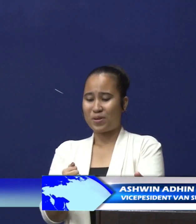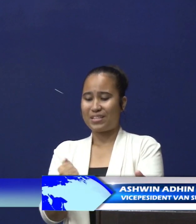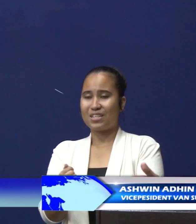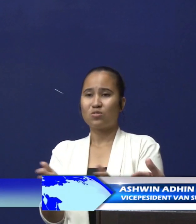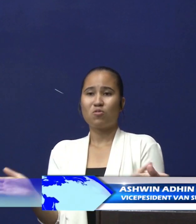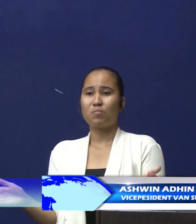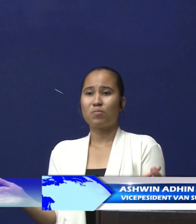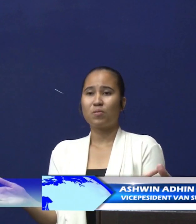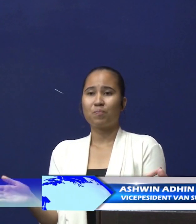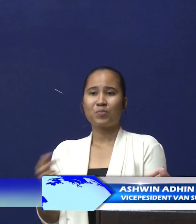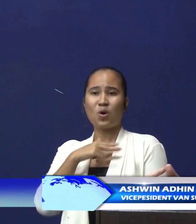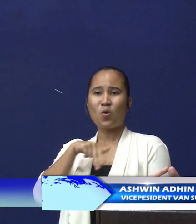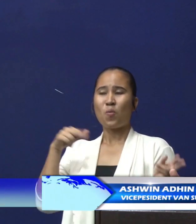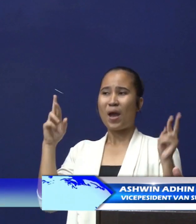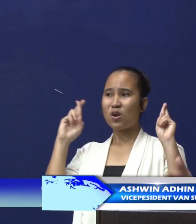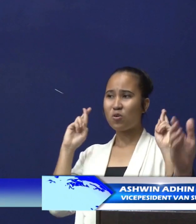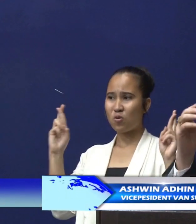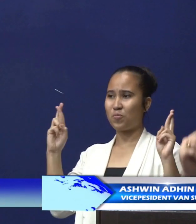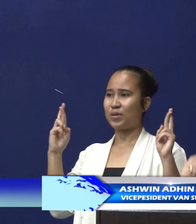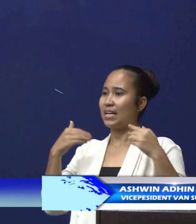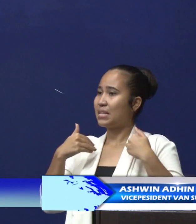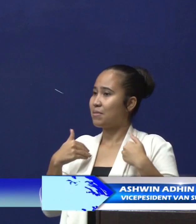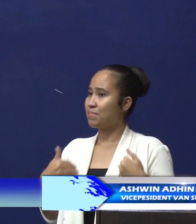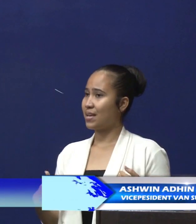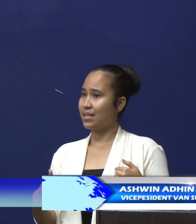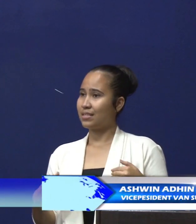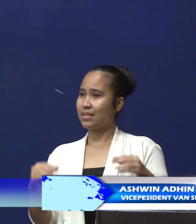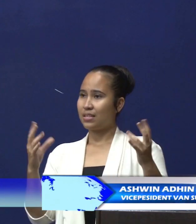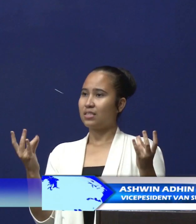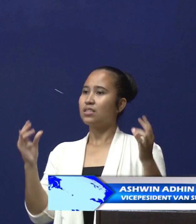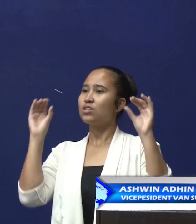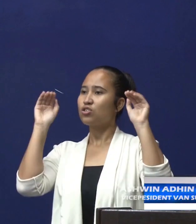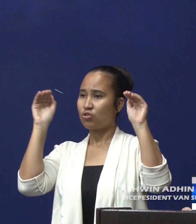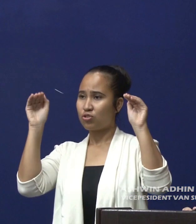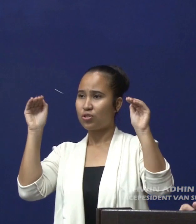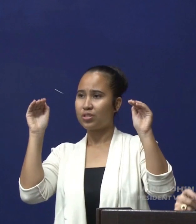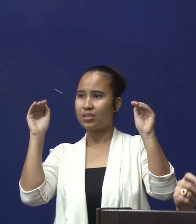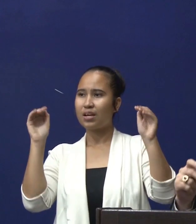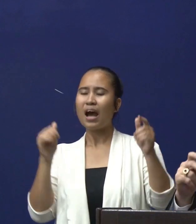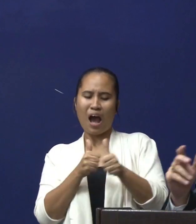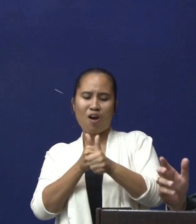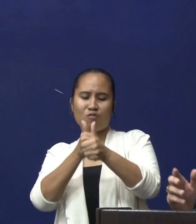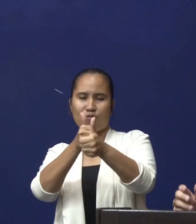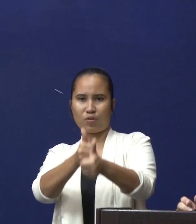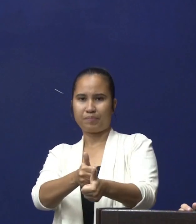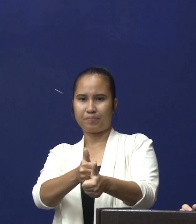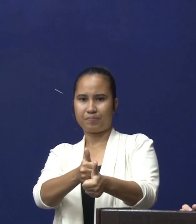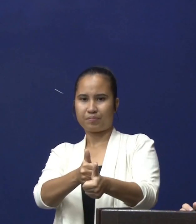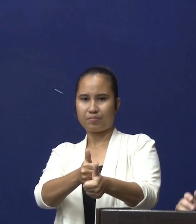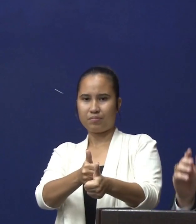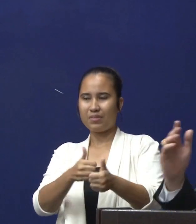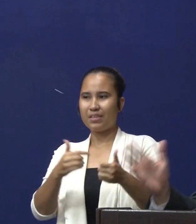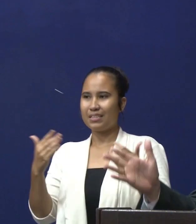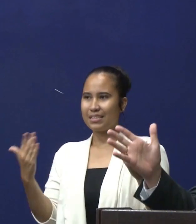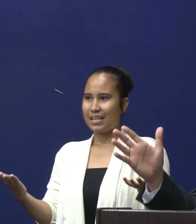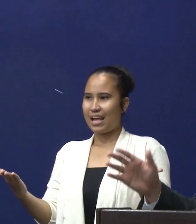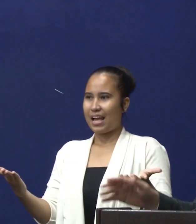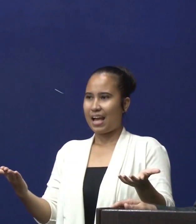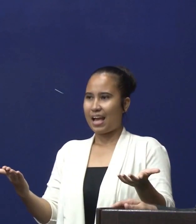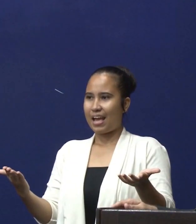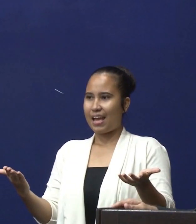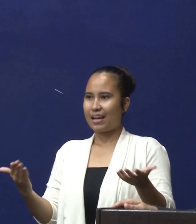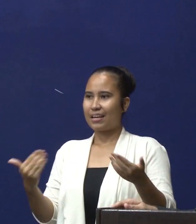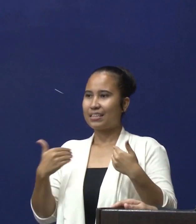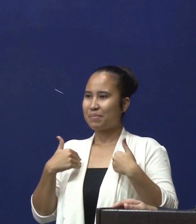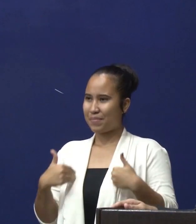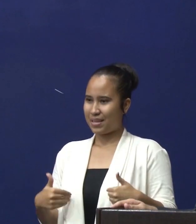hoop dat de mensen de instructies gaan opvolgen. Als het werkelijk zo was dat er één uitbraak was, dan zou u zelf die cruciale diensten